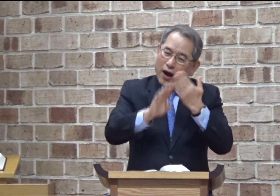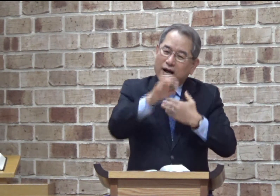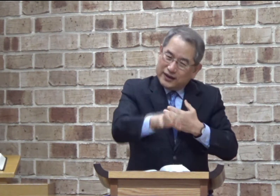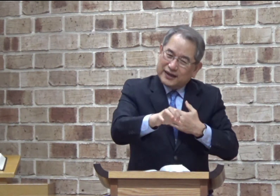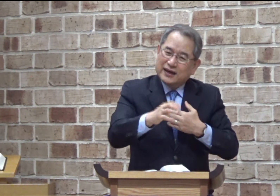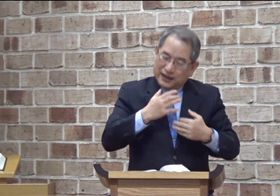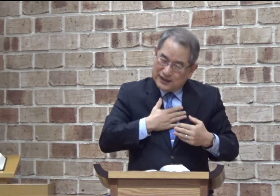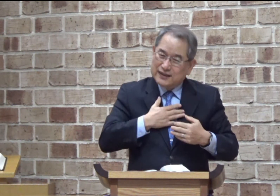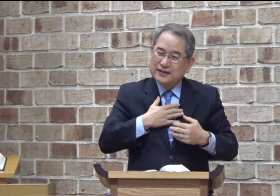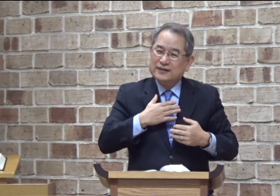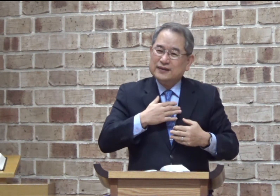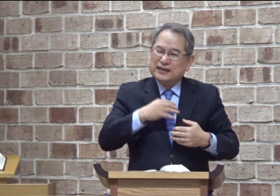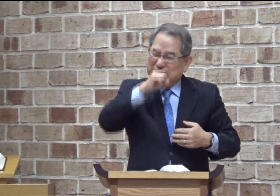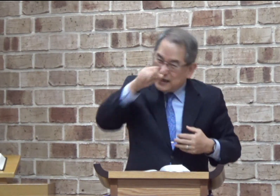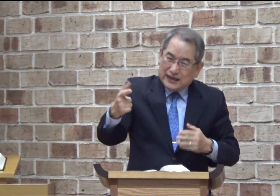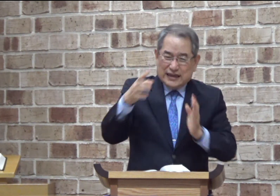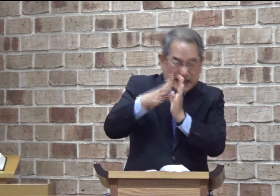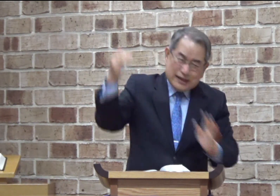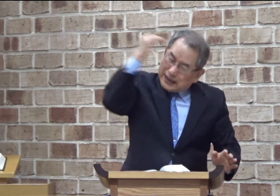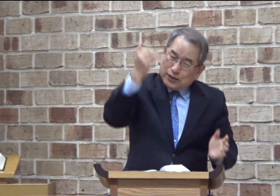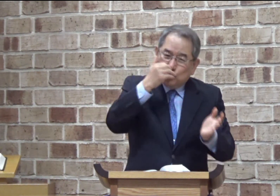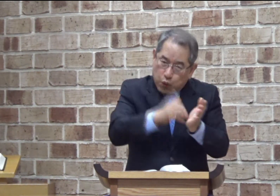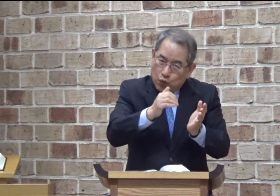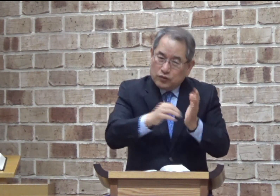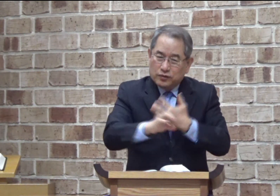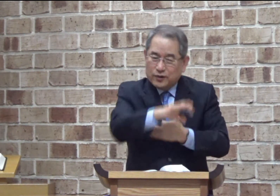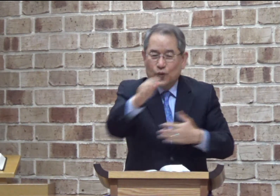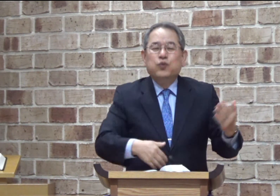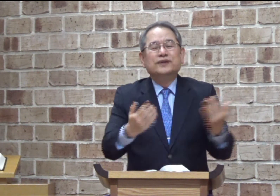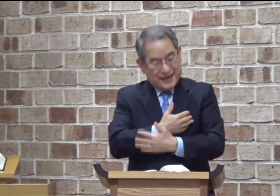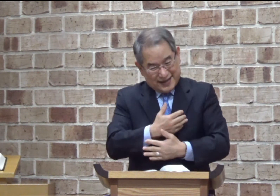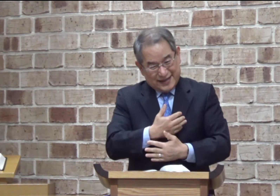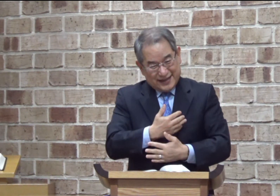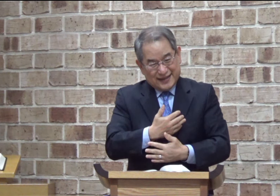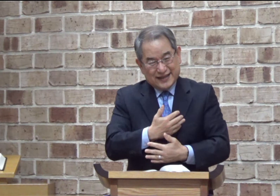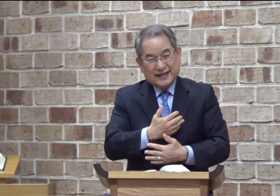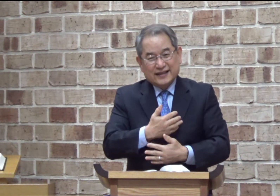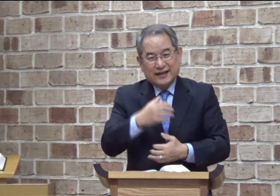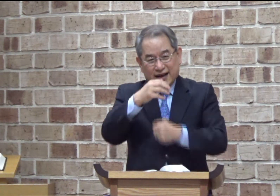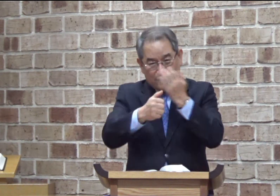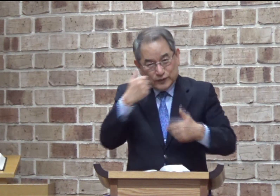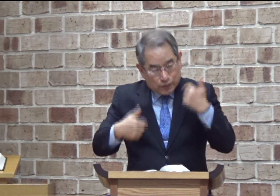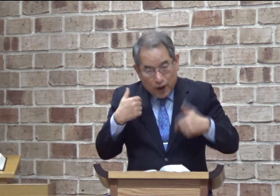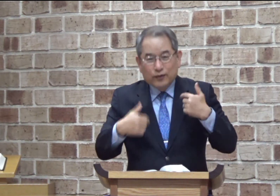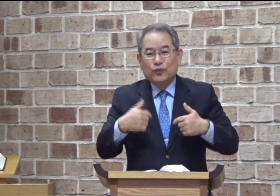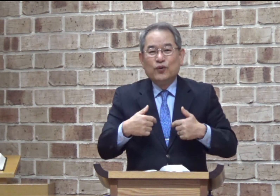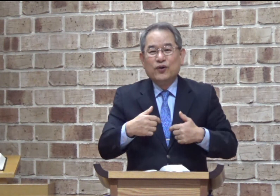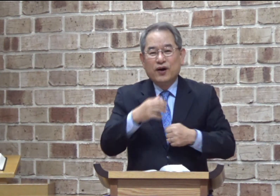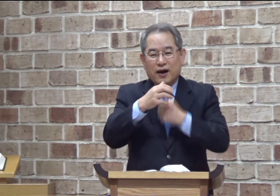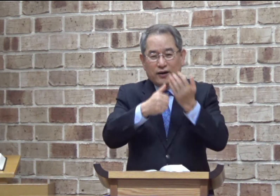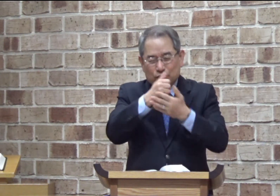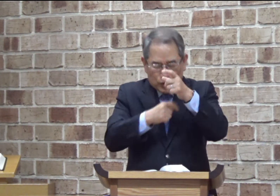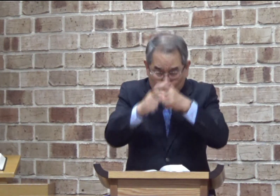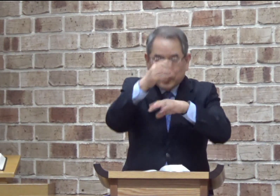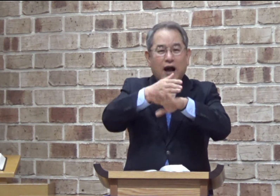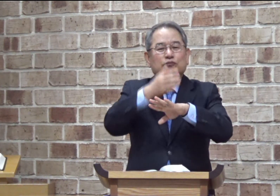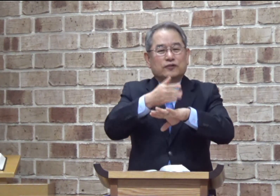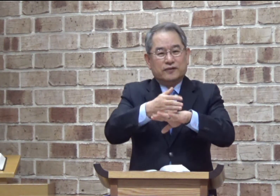아비가일이 디딤돌이 되어서 그 문제를 해결했습니다. 이런 일들이 우리 삶에도 많이 일어납니다. 하나님 앞에